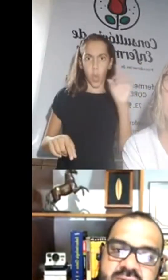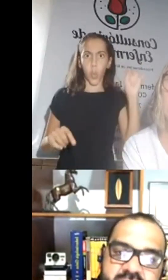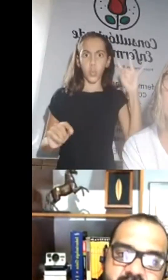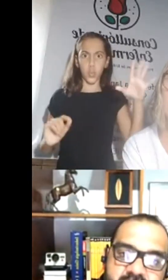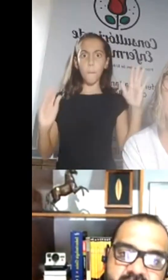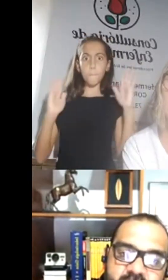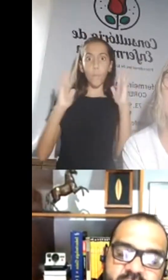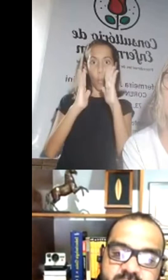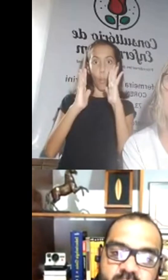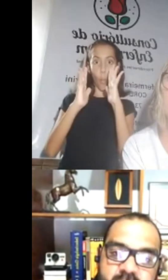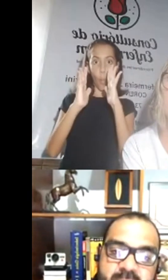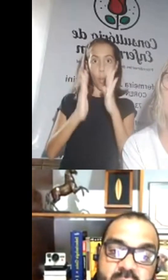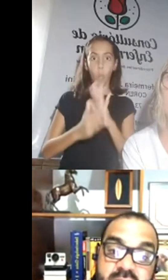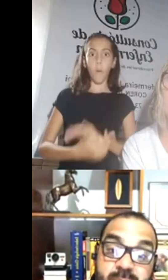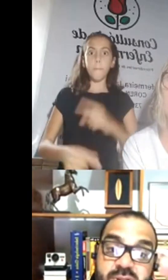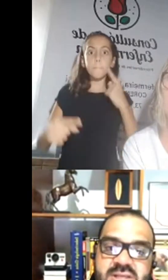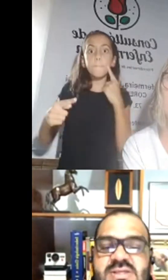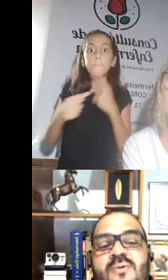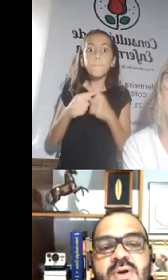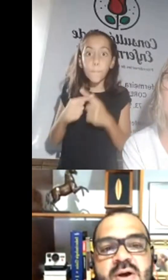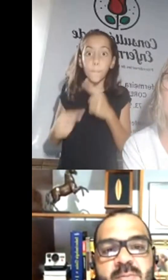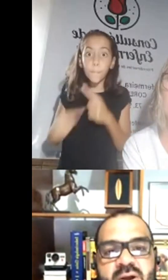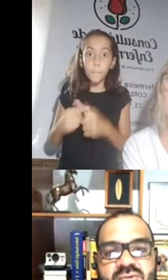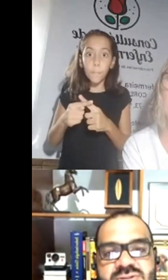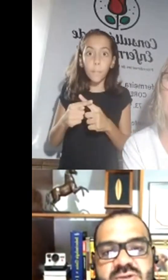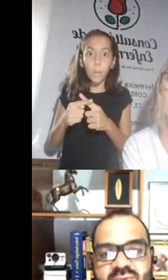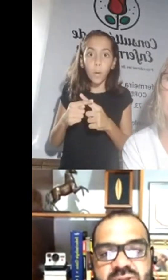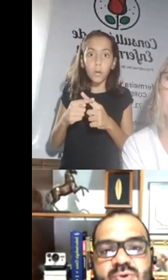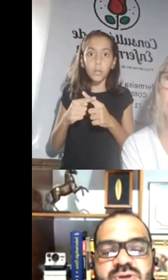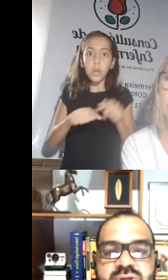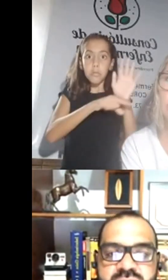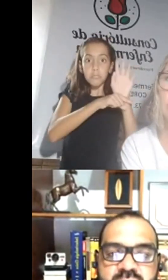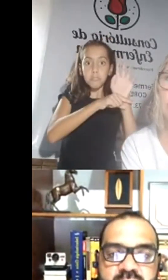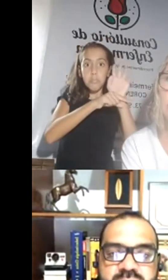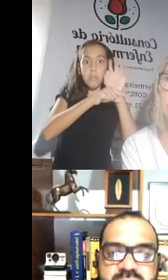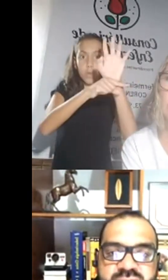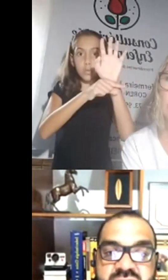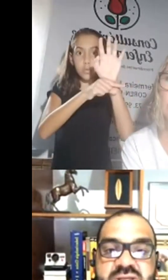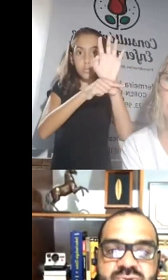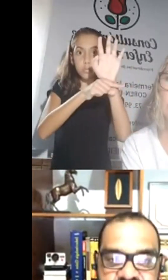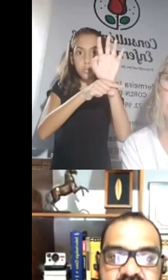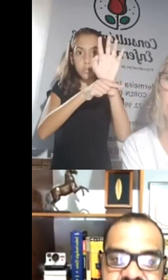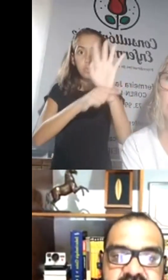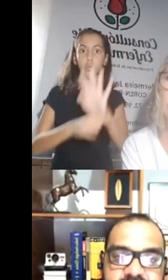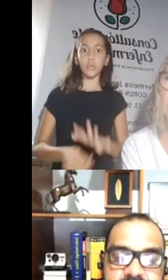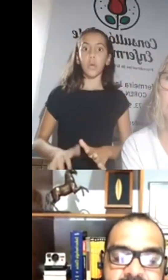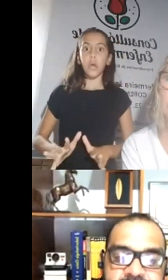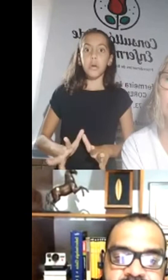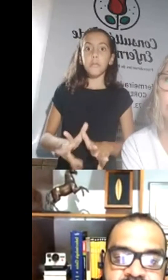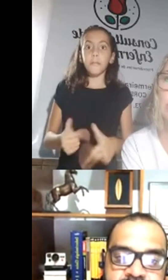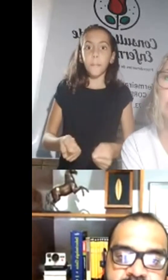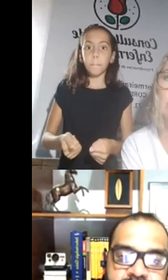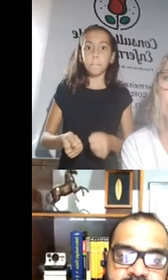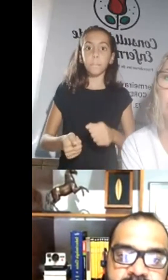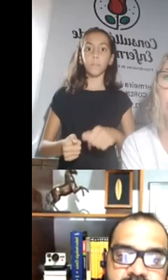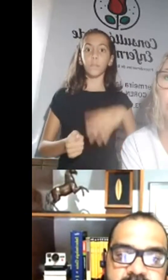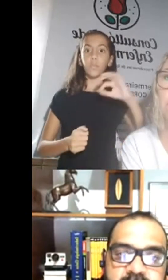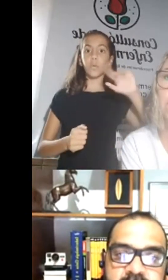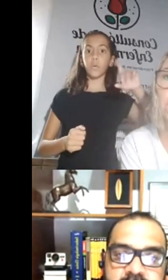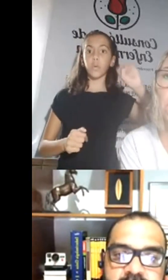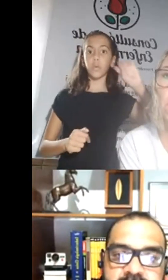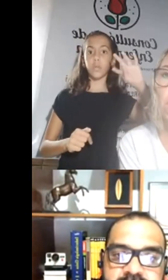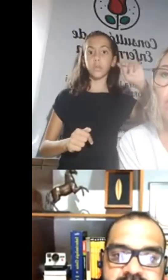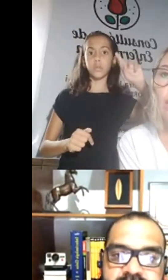ter uma melhora de proteção para você no fator diante de uma infecção, né? Entendi.